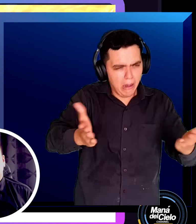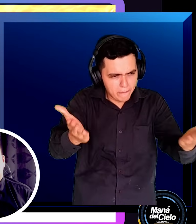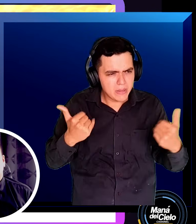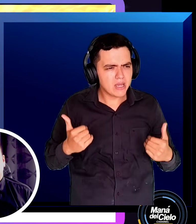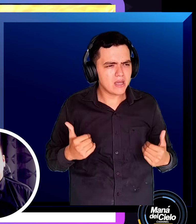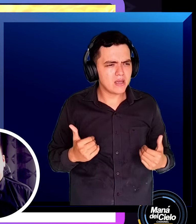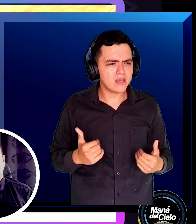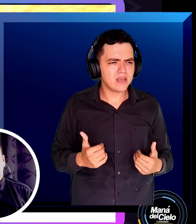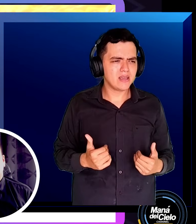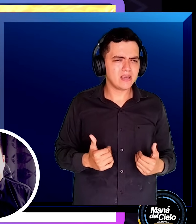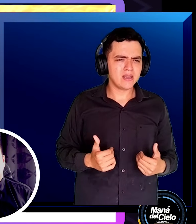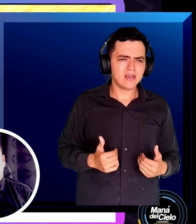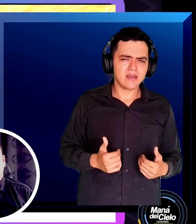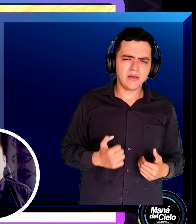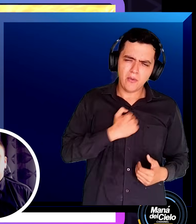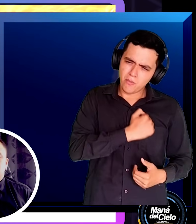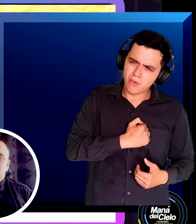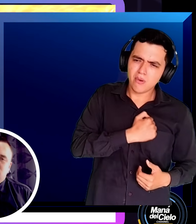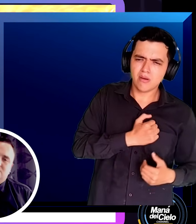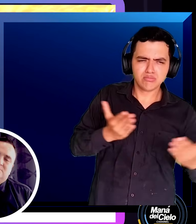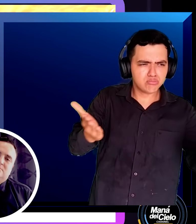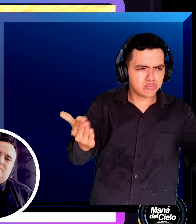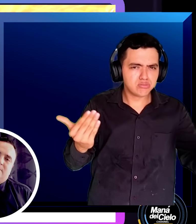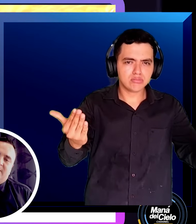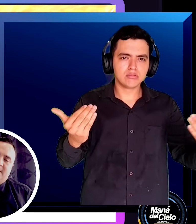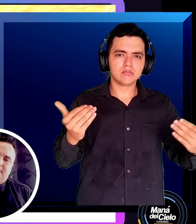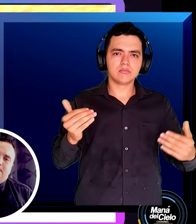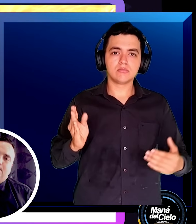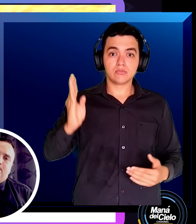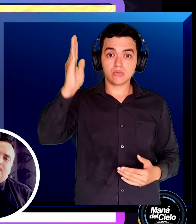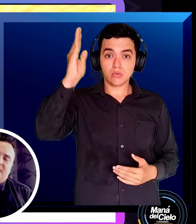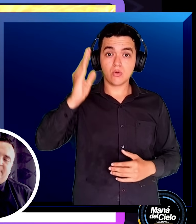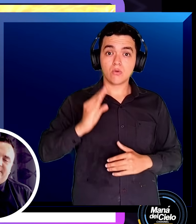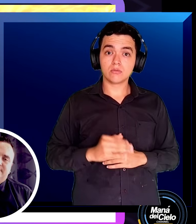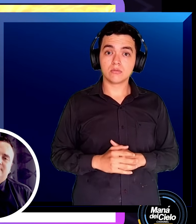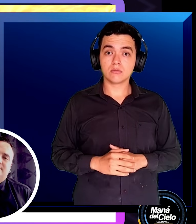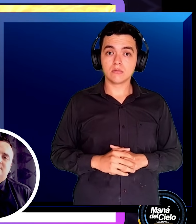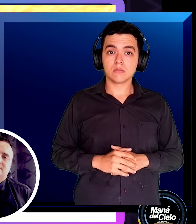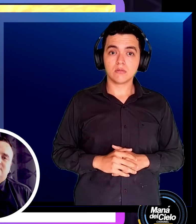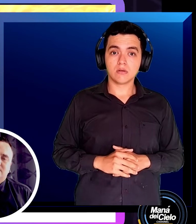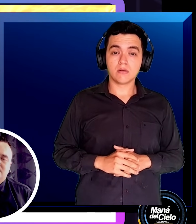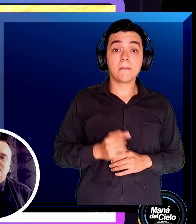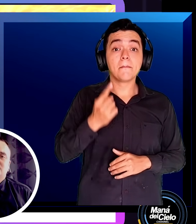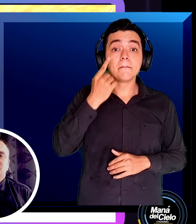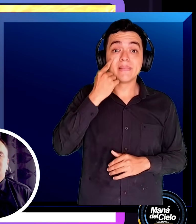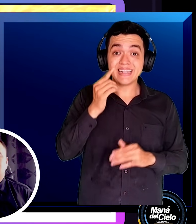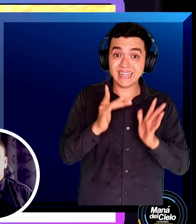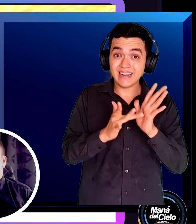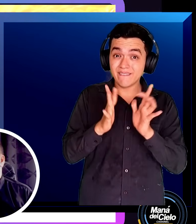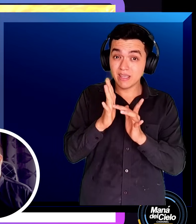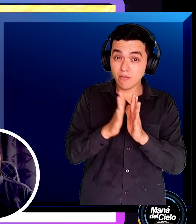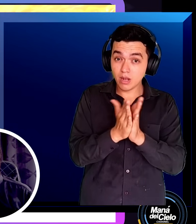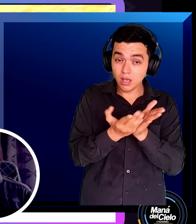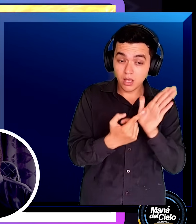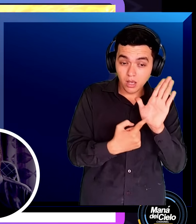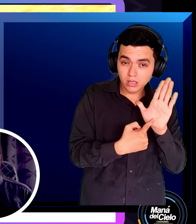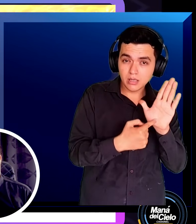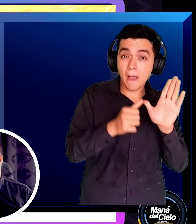traían los tesoros para la reconstrucción del templo. O sea, traían bienes, traían niños.